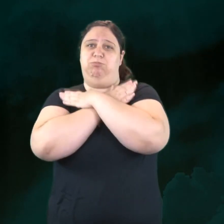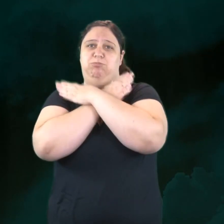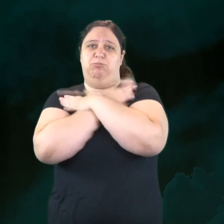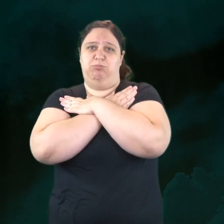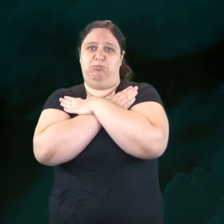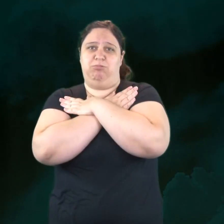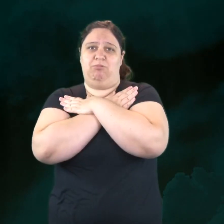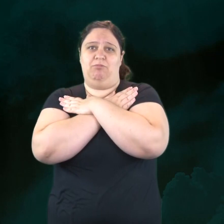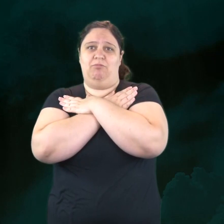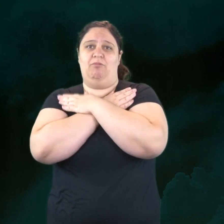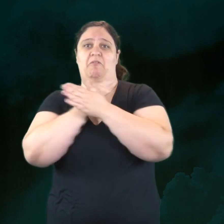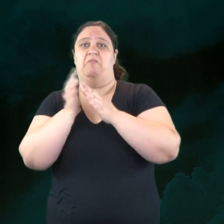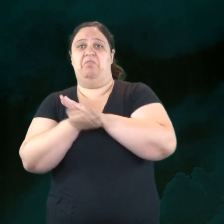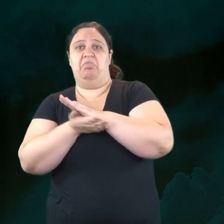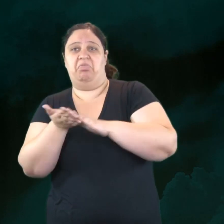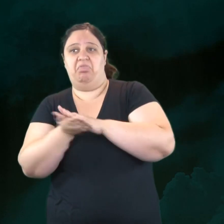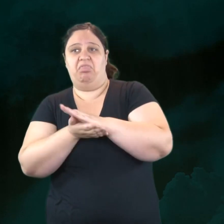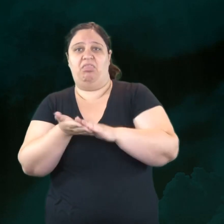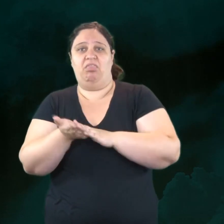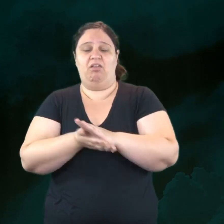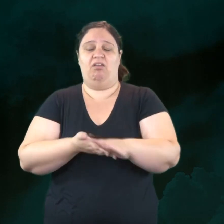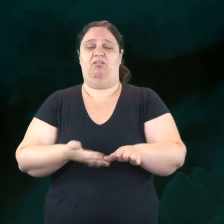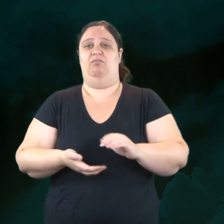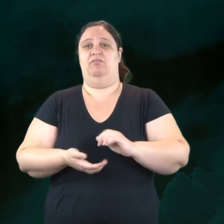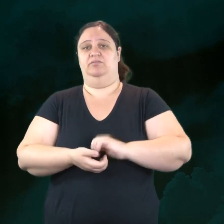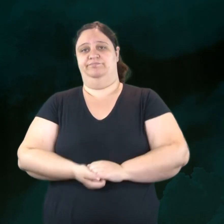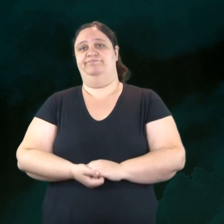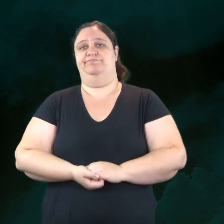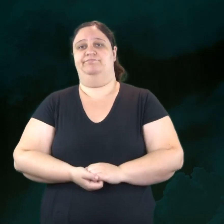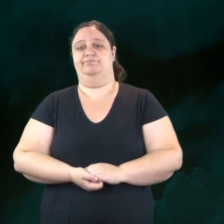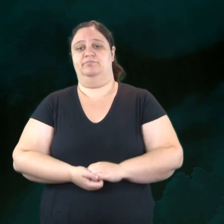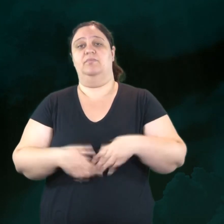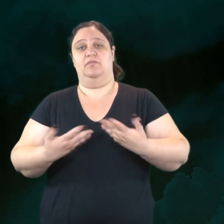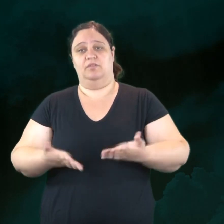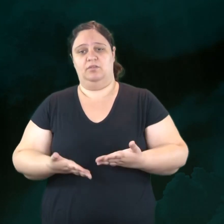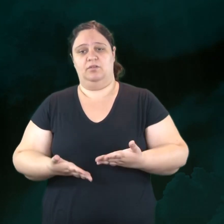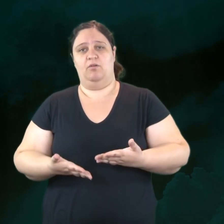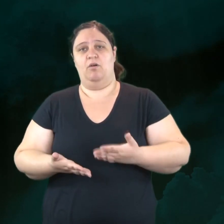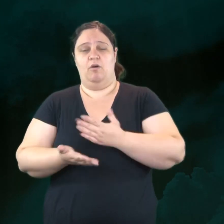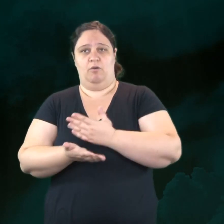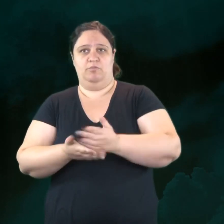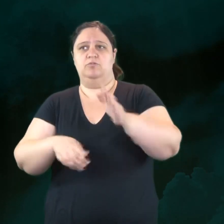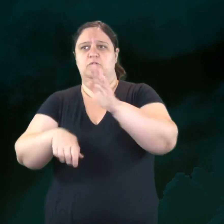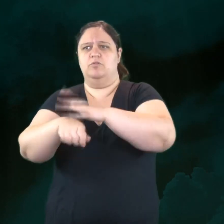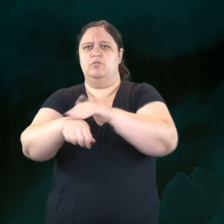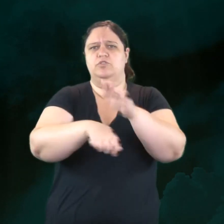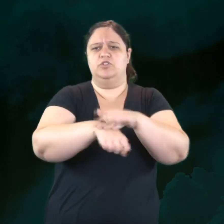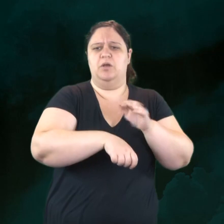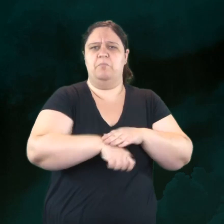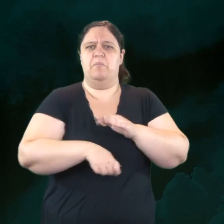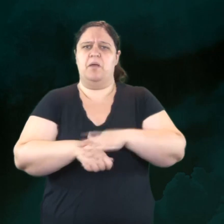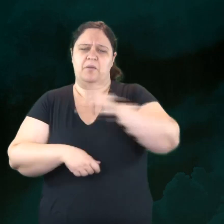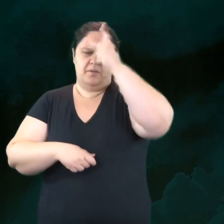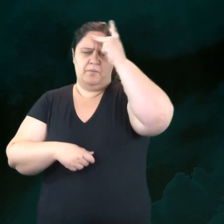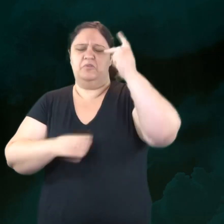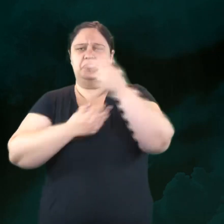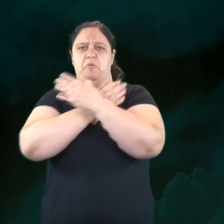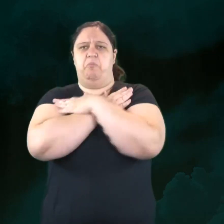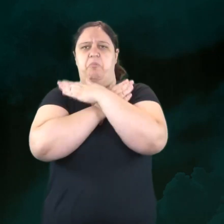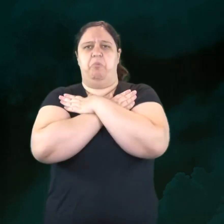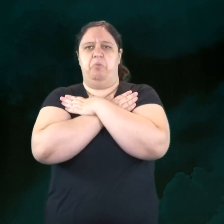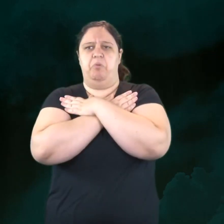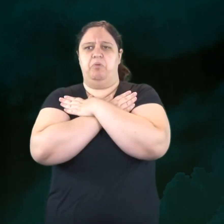pessoas ociosas, né? Então eles ajuntaram, né, essas pessoas ociosas, desocupadas, e